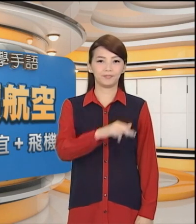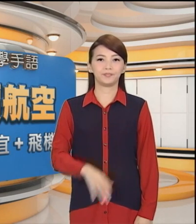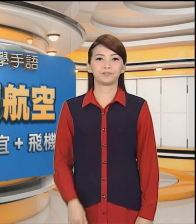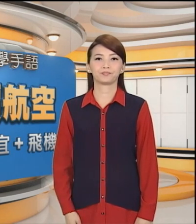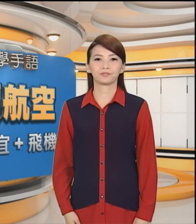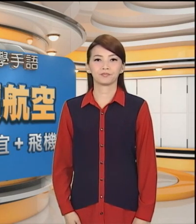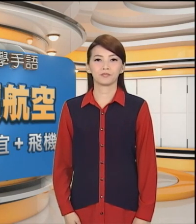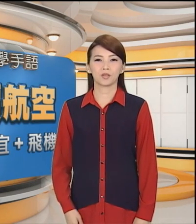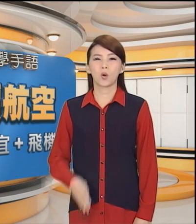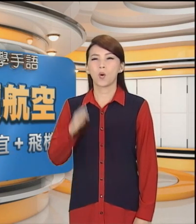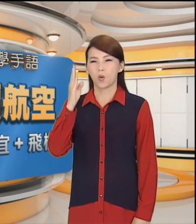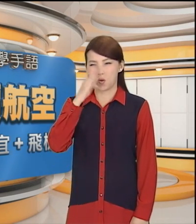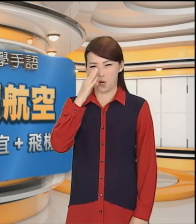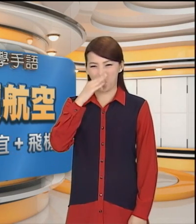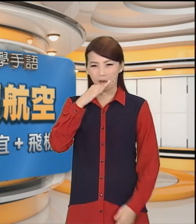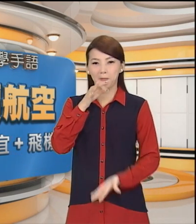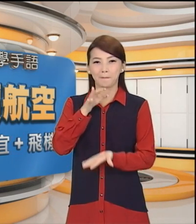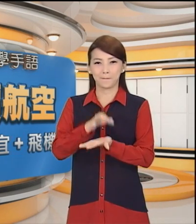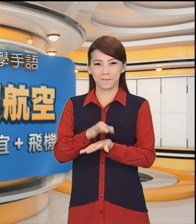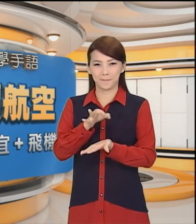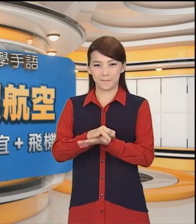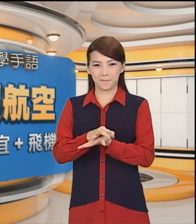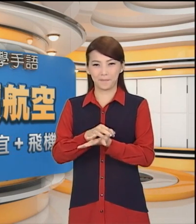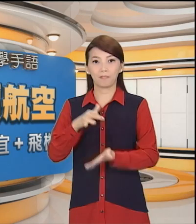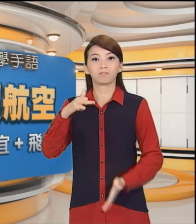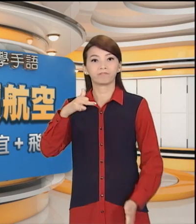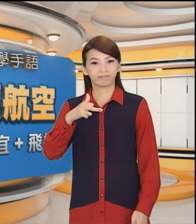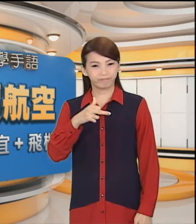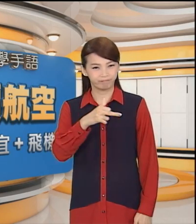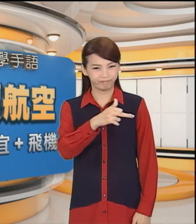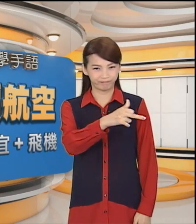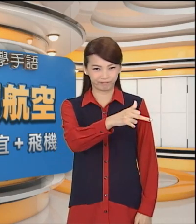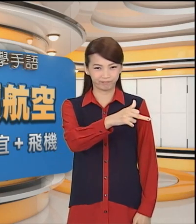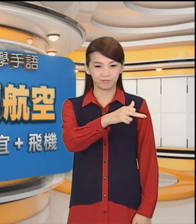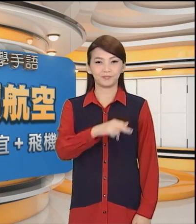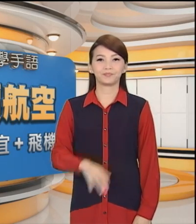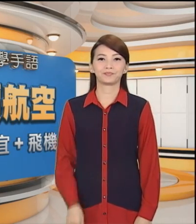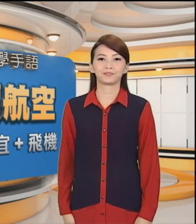后比出飞机代表航空，臭便宜是廉价加上飞机。